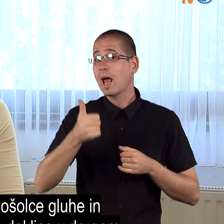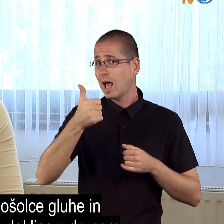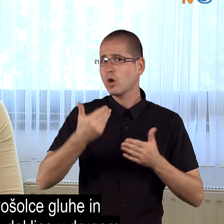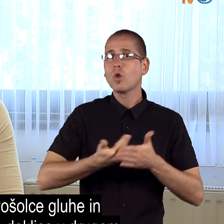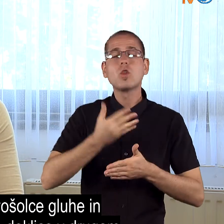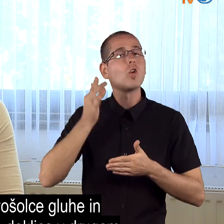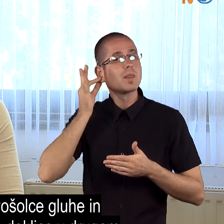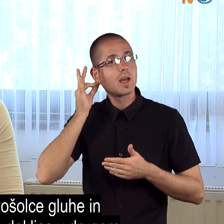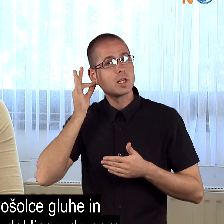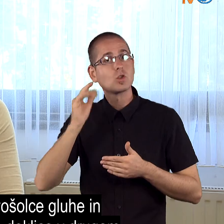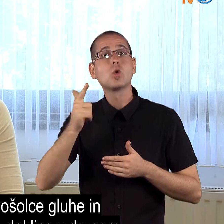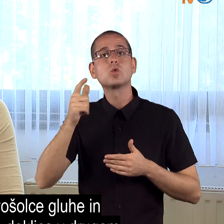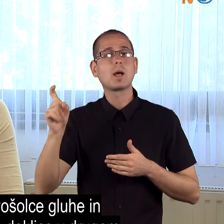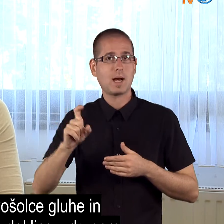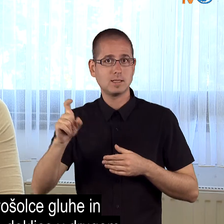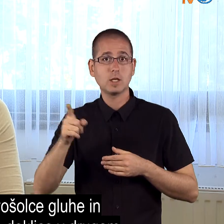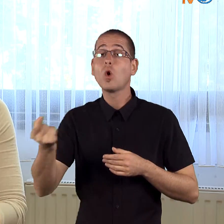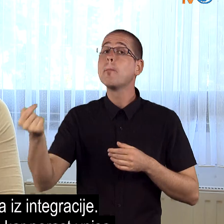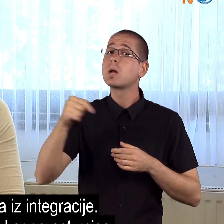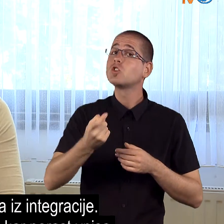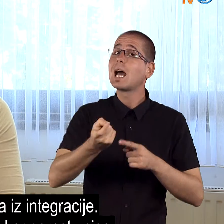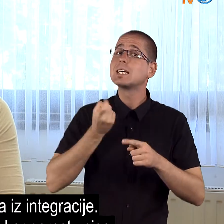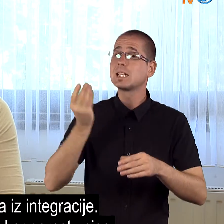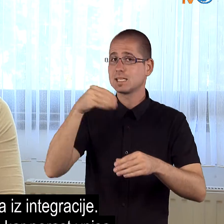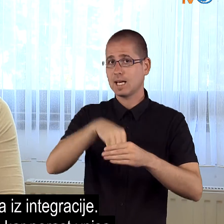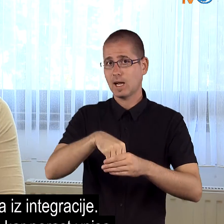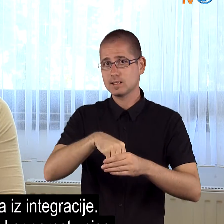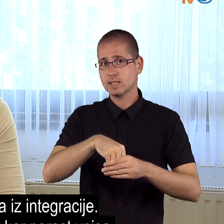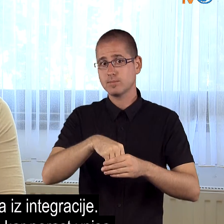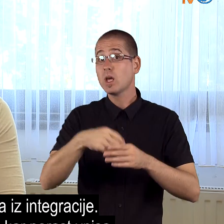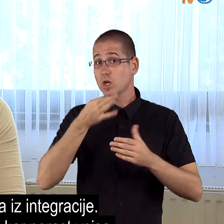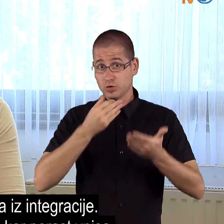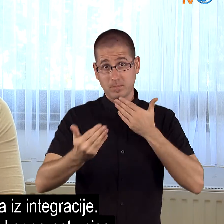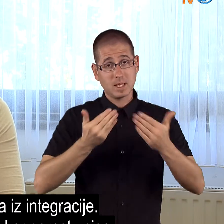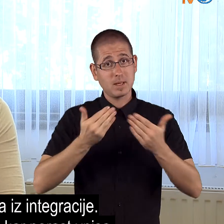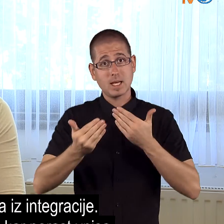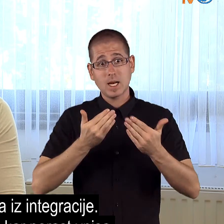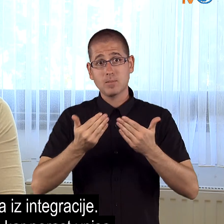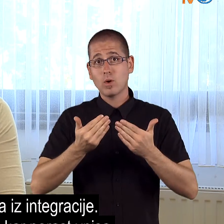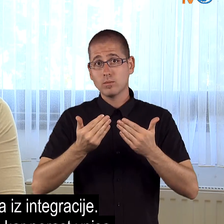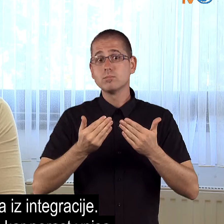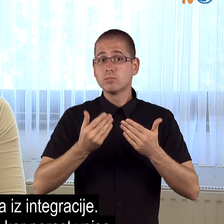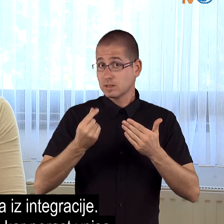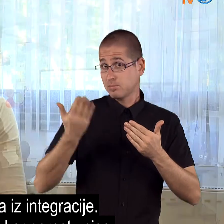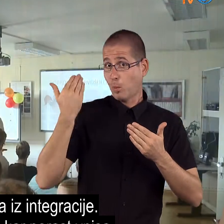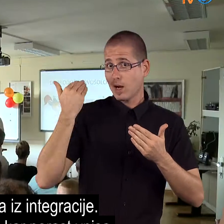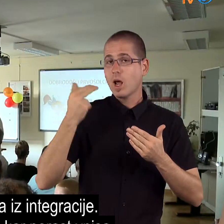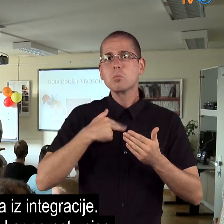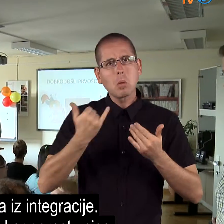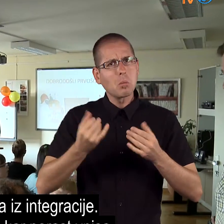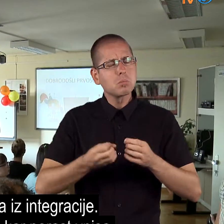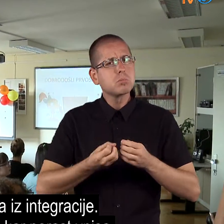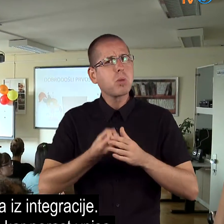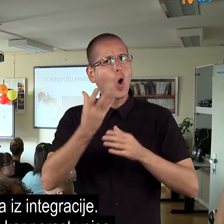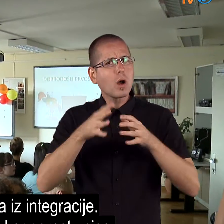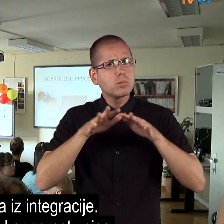deklico v 2. razredu, ki je prišla iz integracije. Tako da, če primerjamo, prej imamo kar porast vpisa,